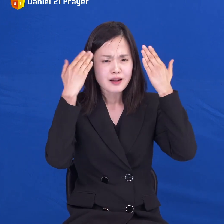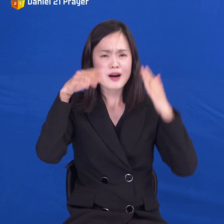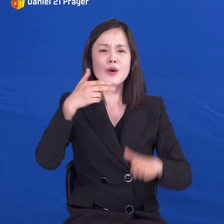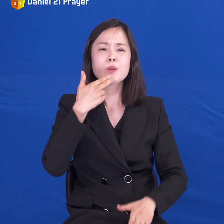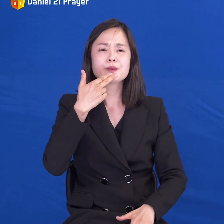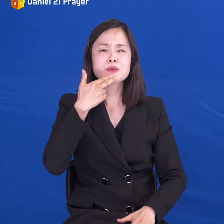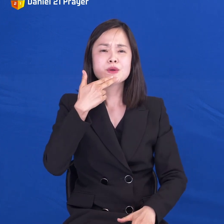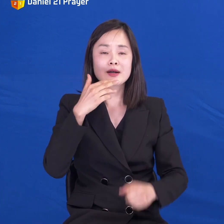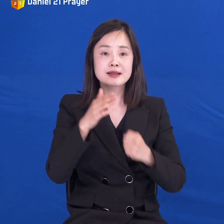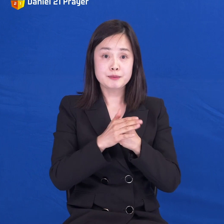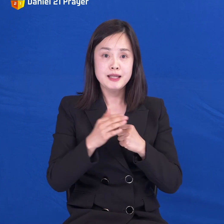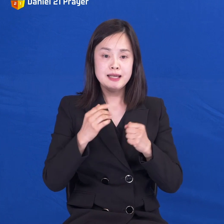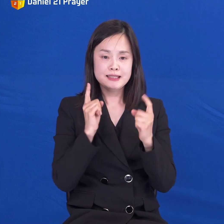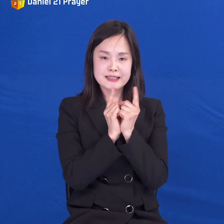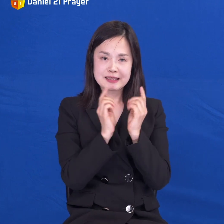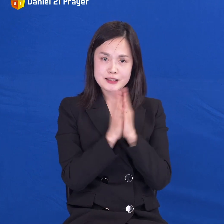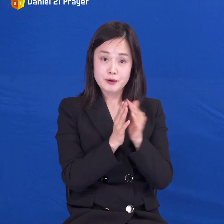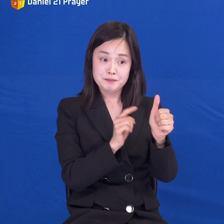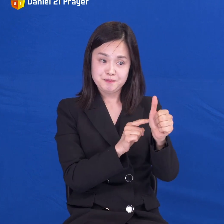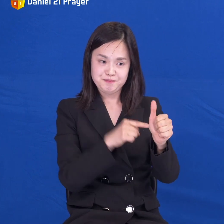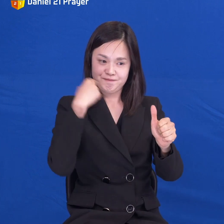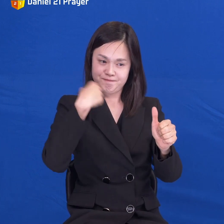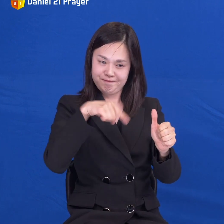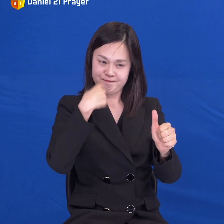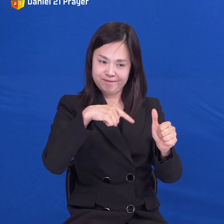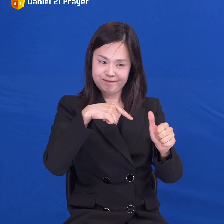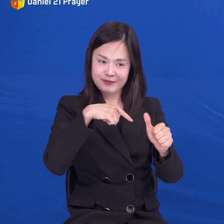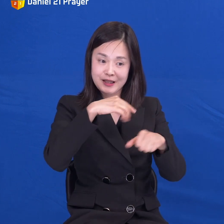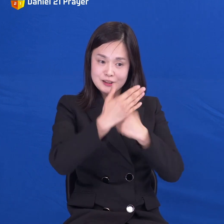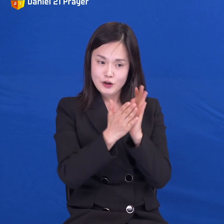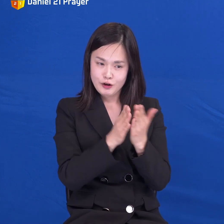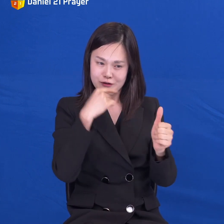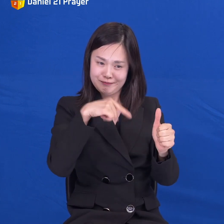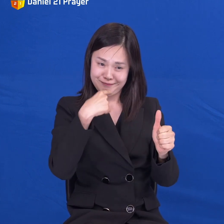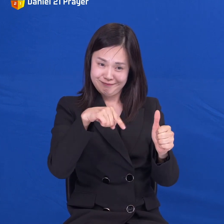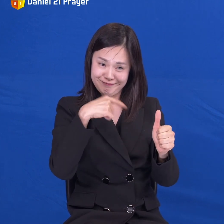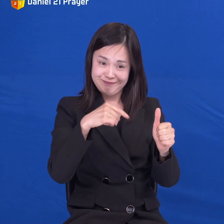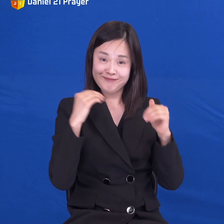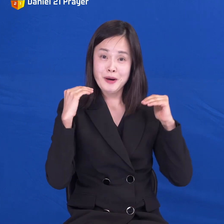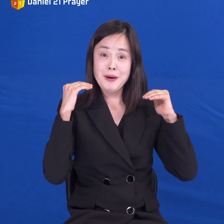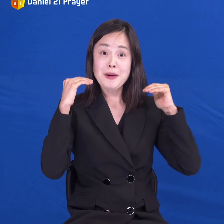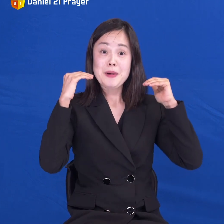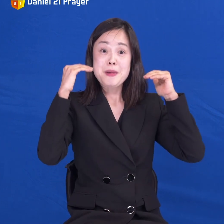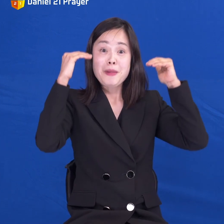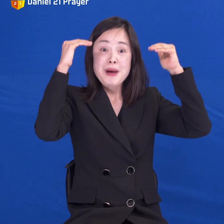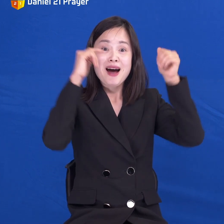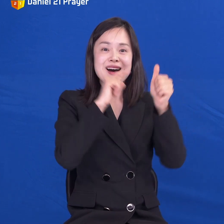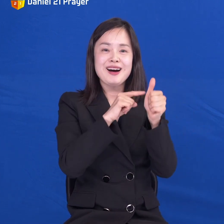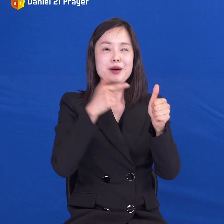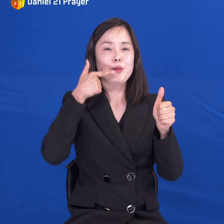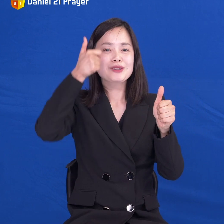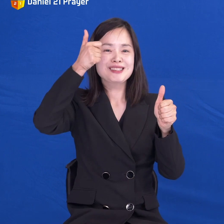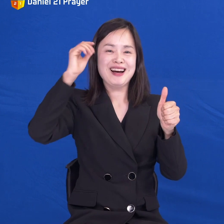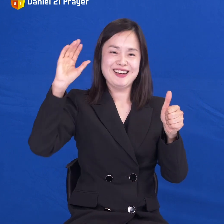신학을 가르쳐서 지금은 목사님이 되었습니다. 또 건축을 배워서